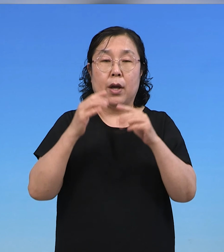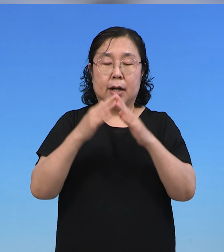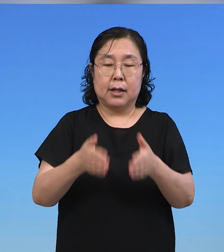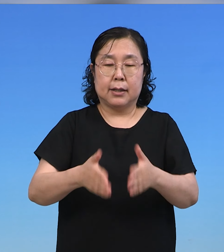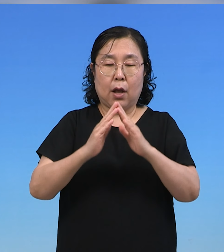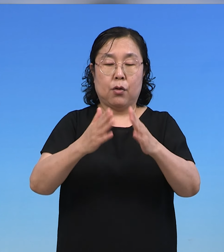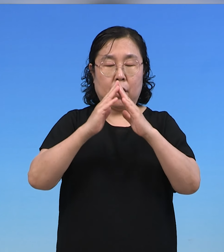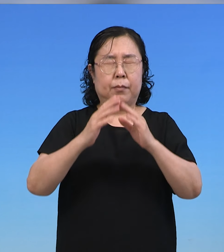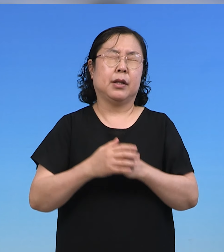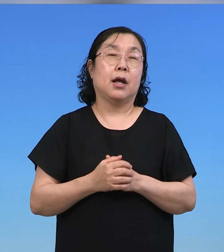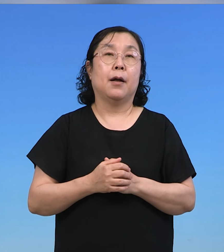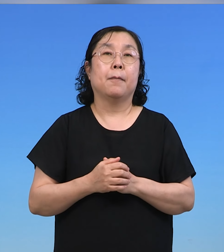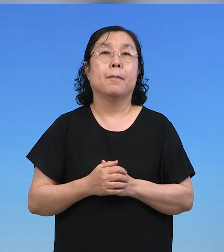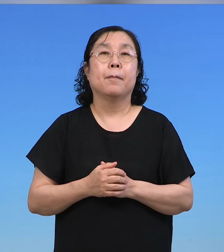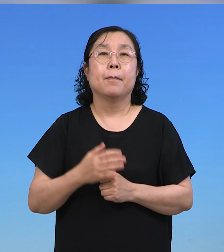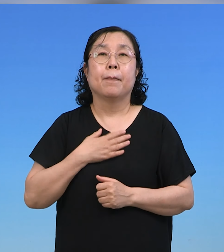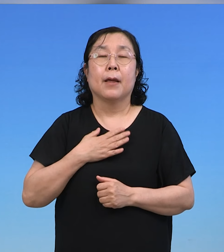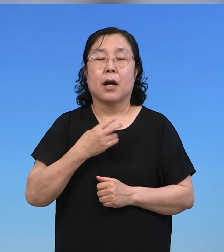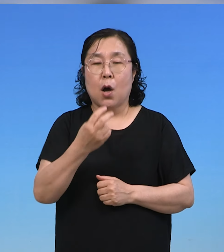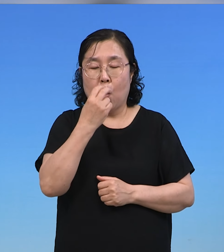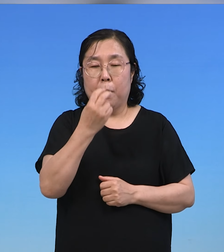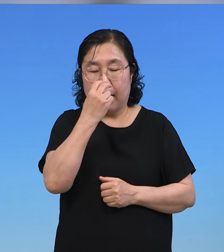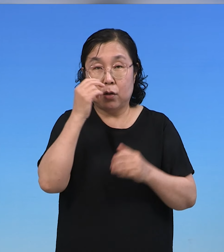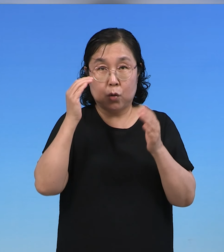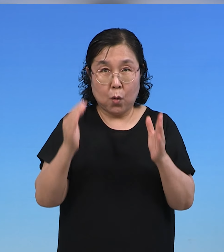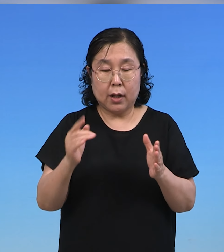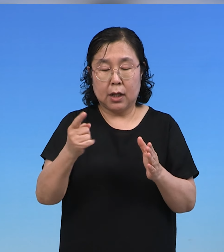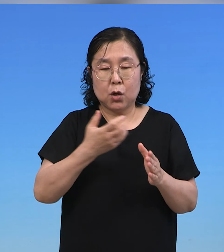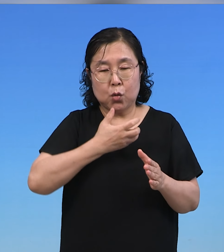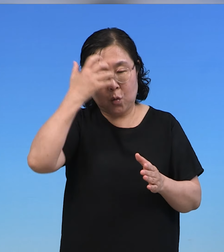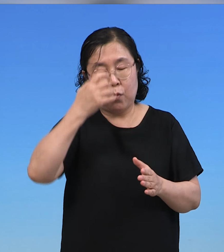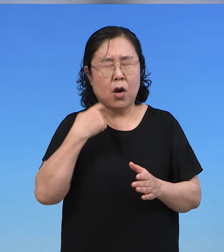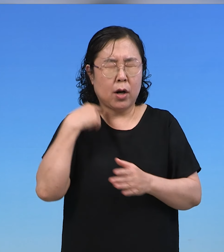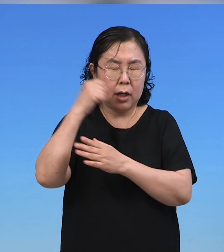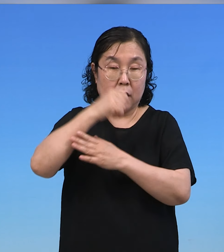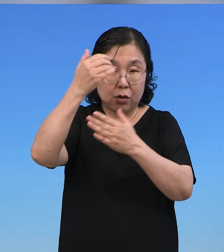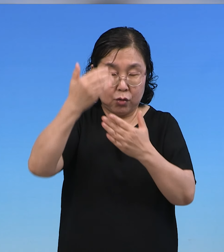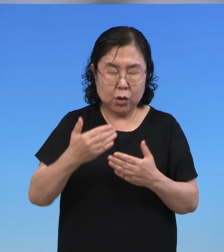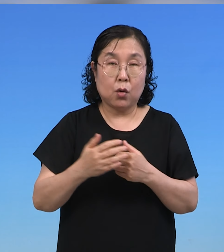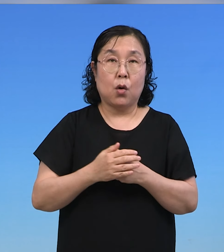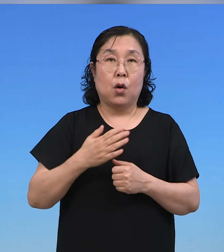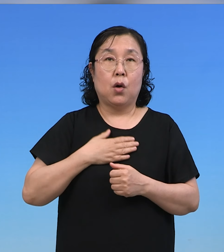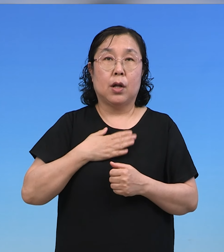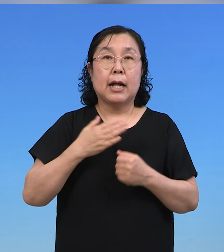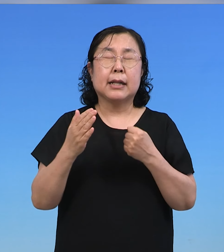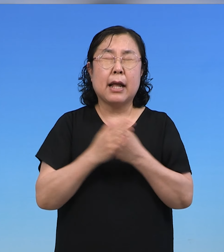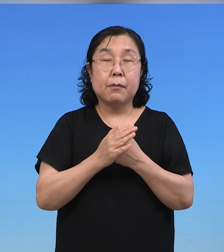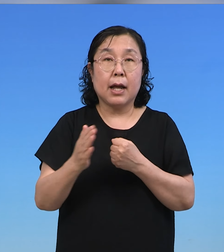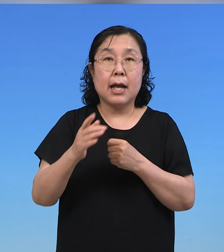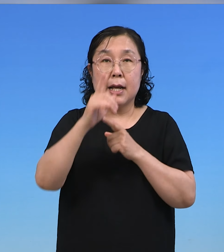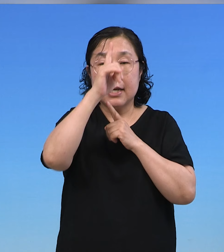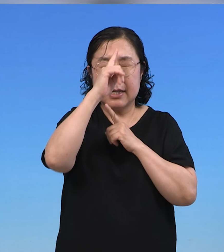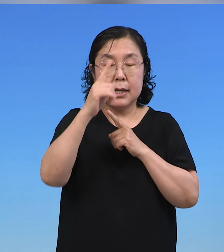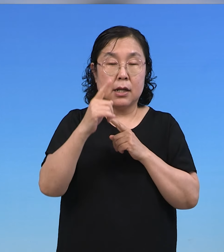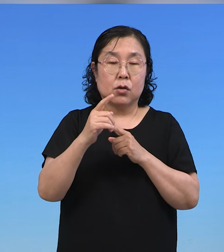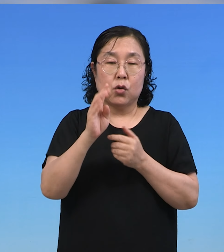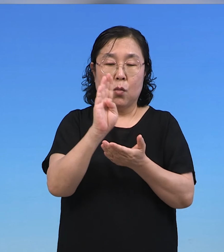싶어졌어요. 제가 호흡하는 동안에 하나님 이 꿈을 허락해 주시되, 저로 말미암아, 분당 우리